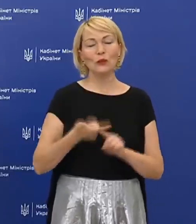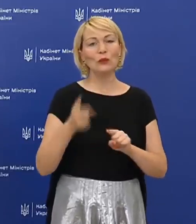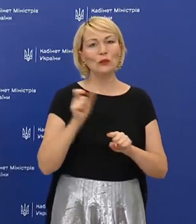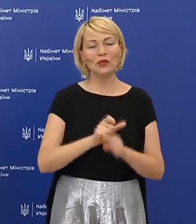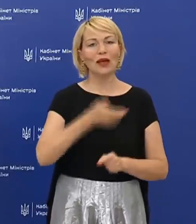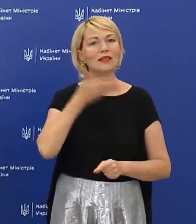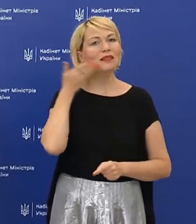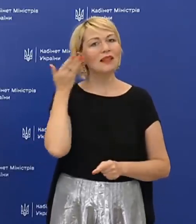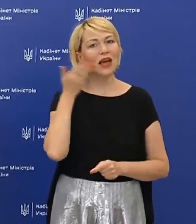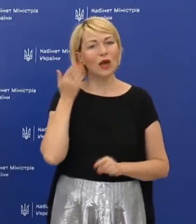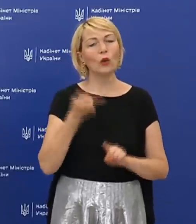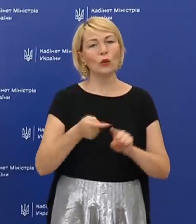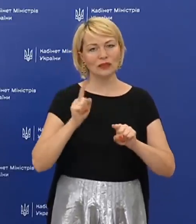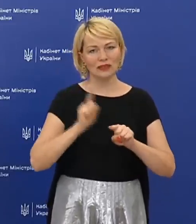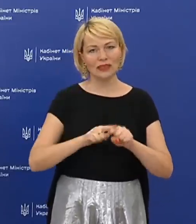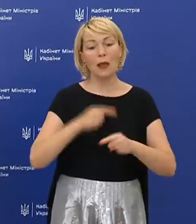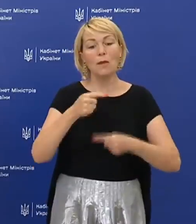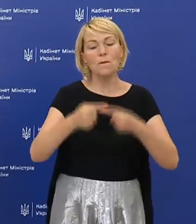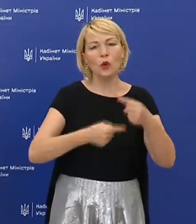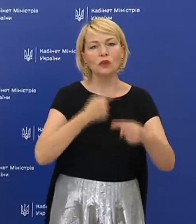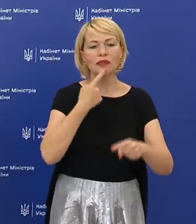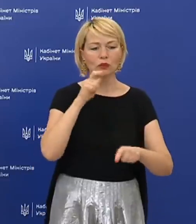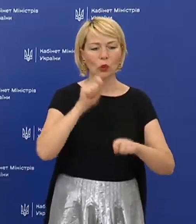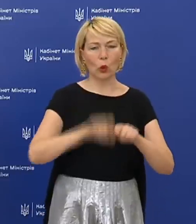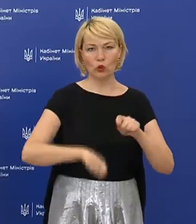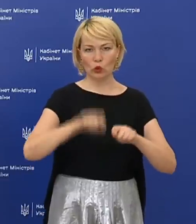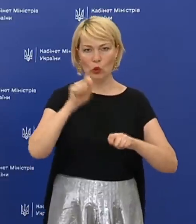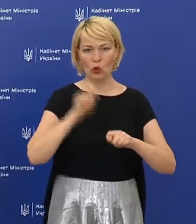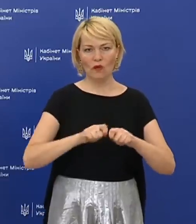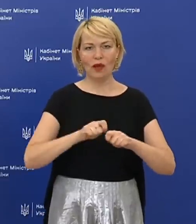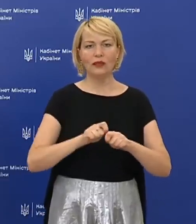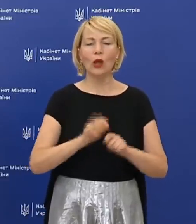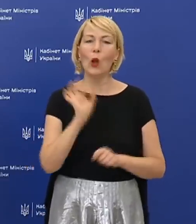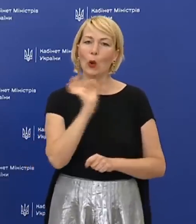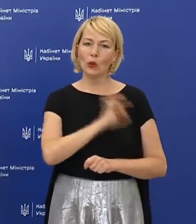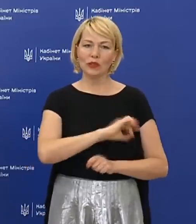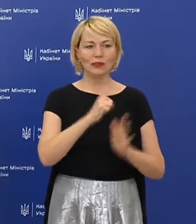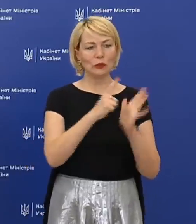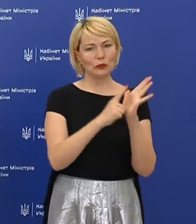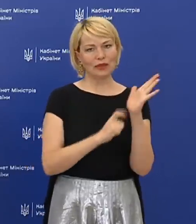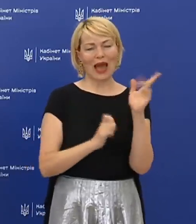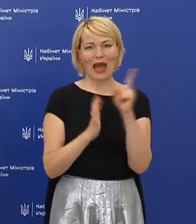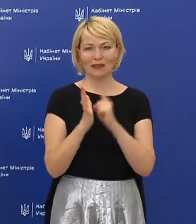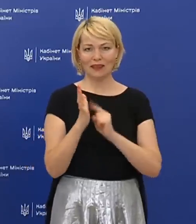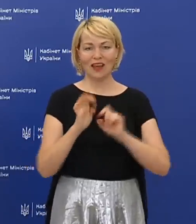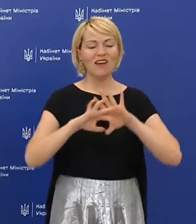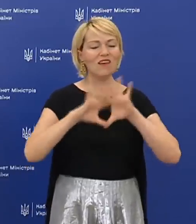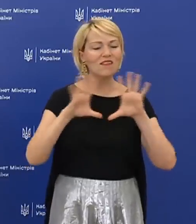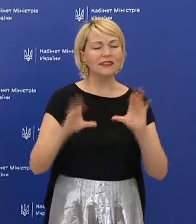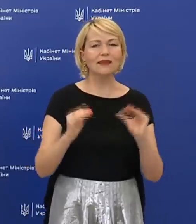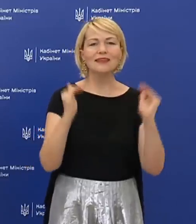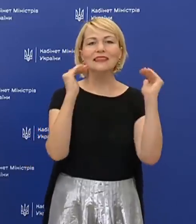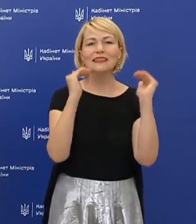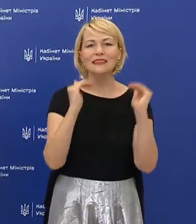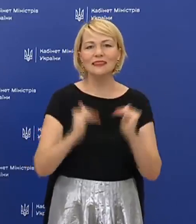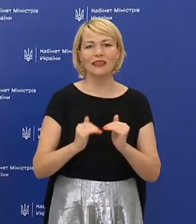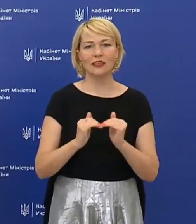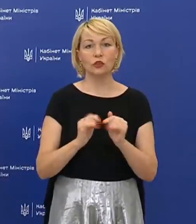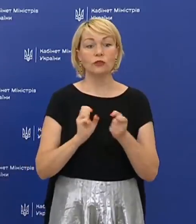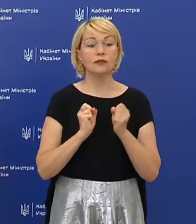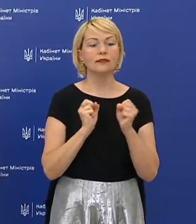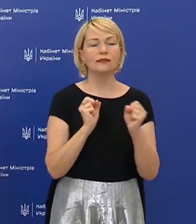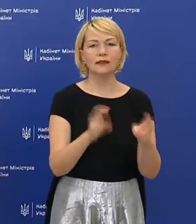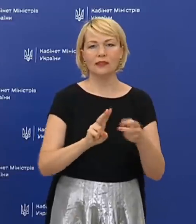легко цей процес контролювати. І користуйтесь антисептиками. Це все знижує ризик